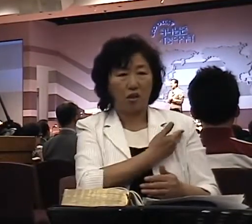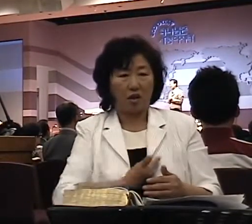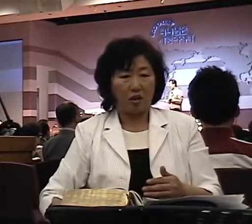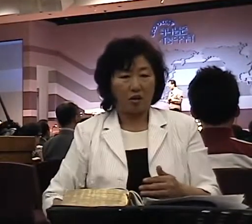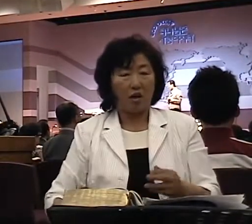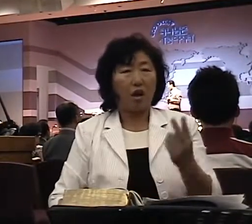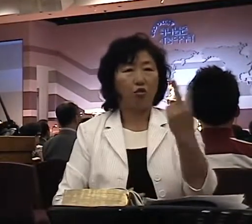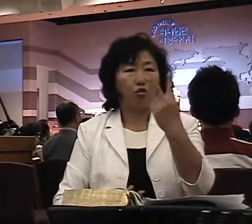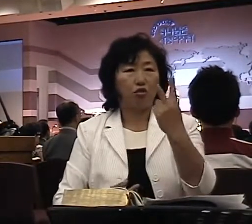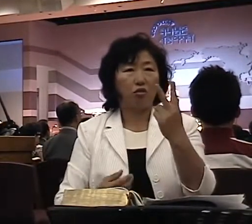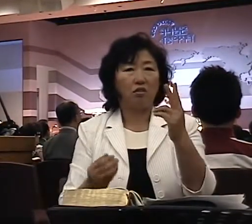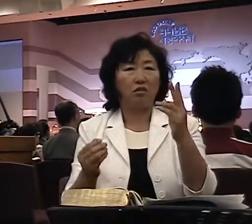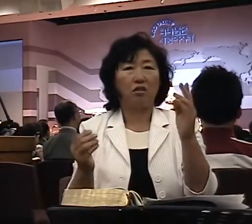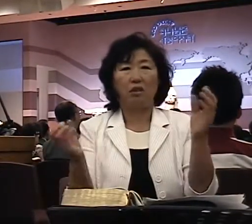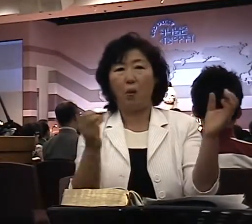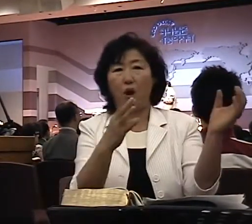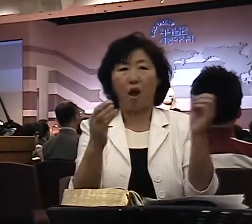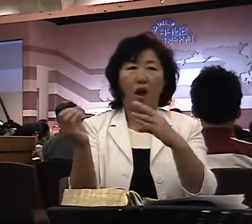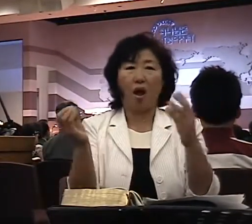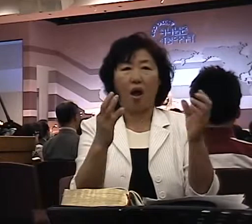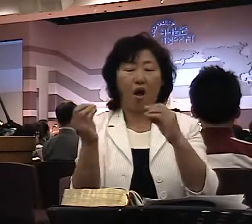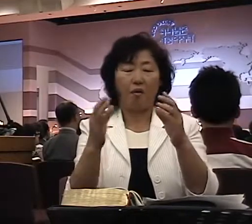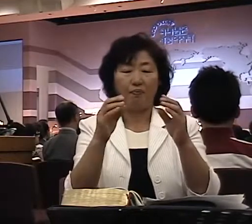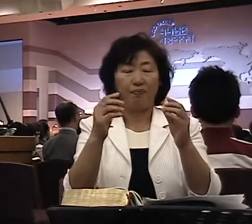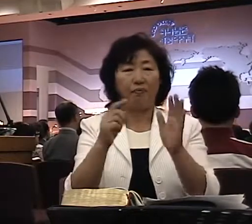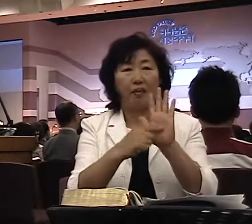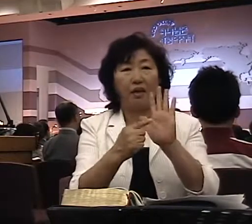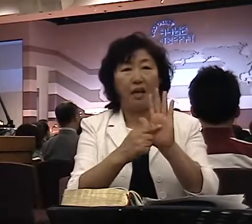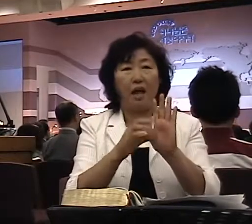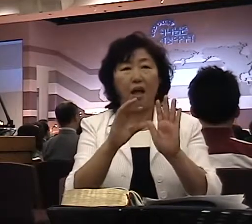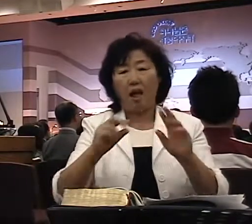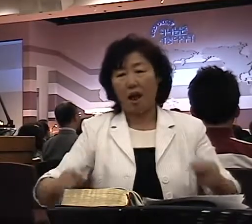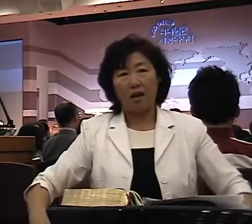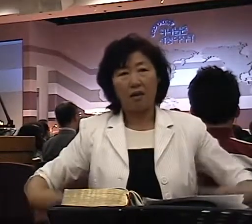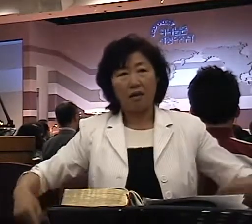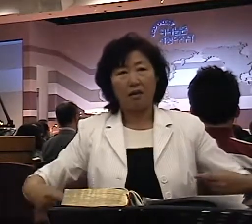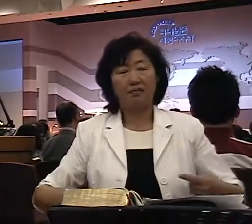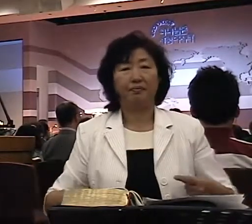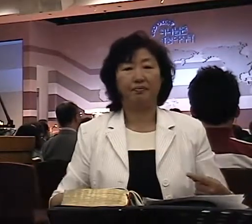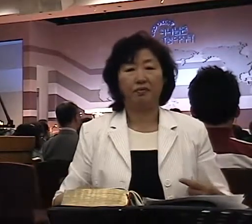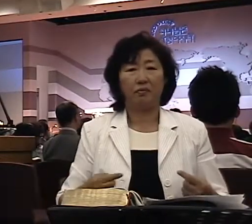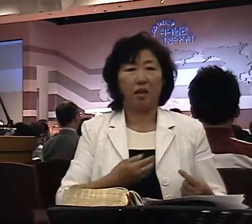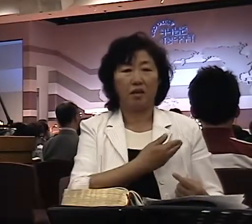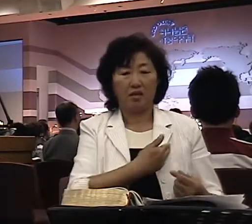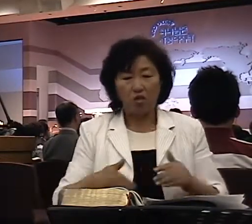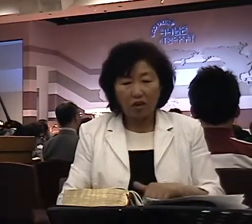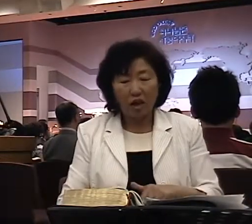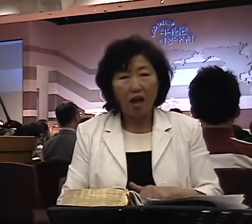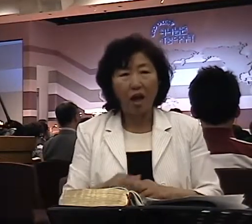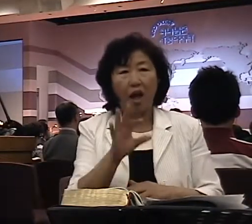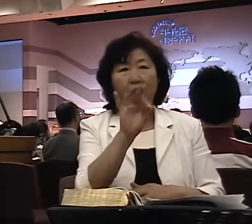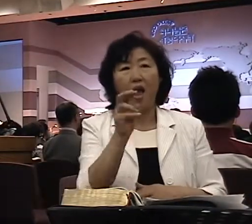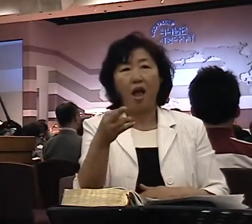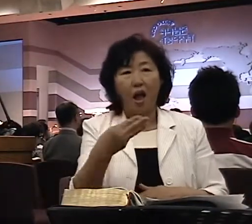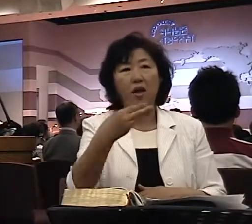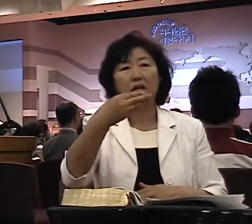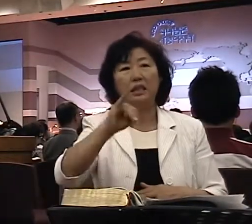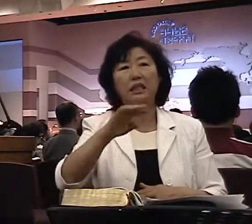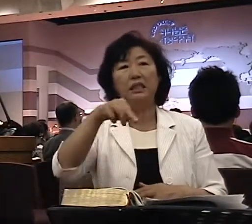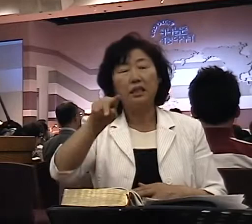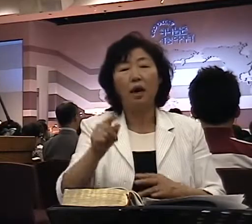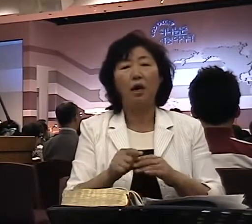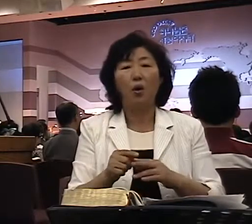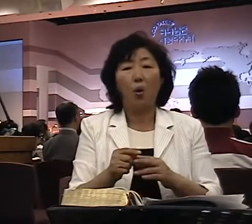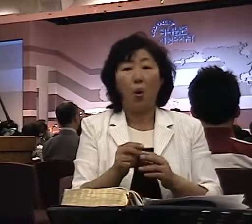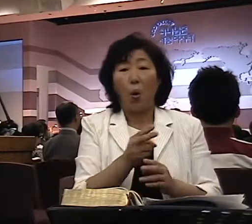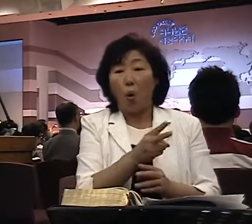나옵니다. 대화를 나누는 장면. 엘리야가 그의 제자 엘리사에게 말합니다. 이제 내가 곧 들림을 받을 것이니